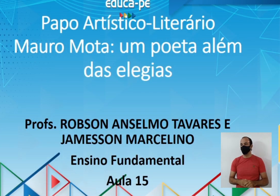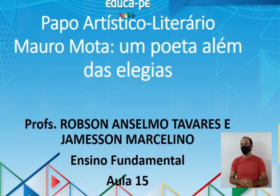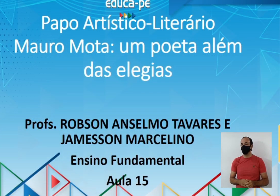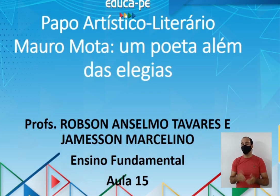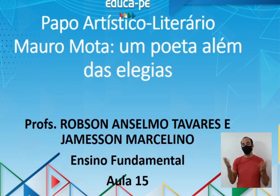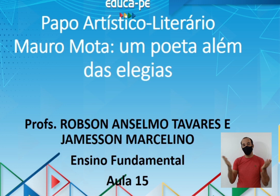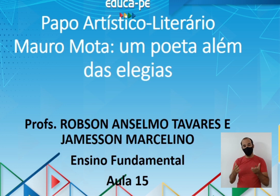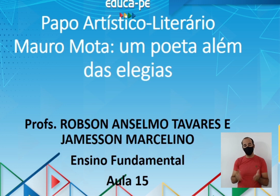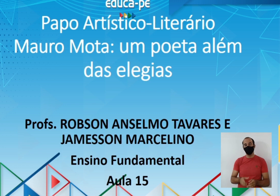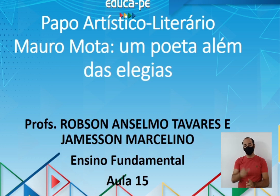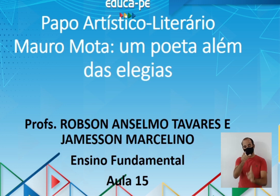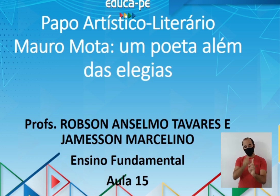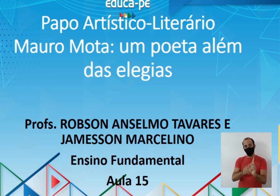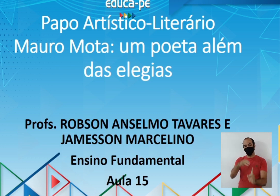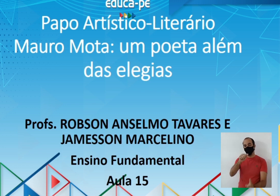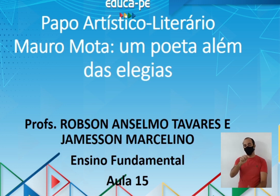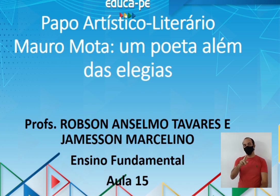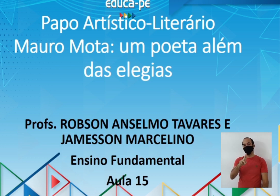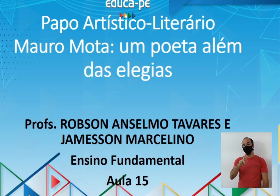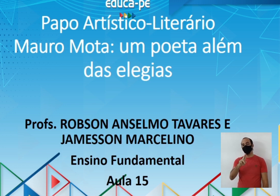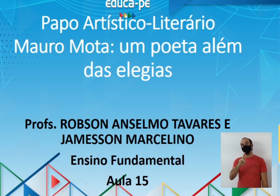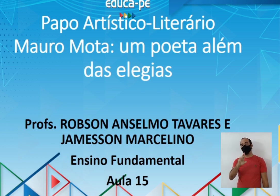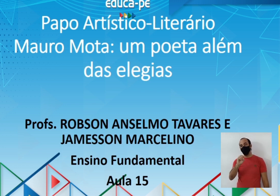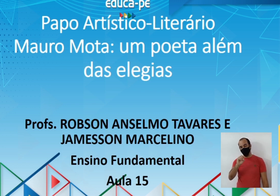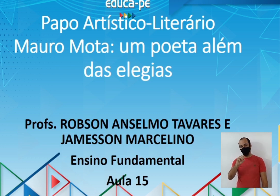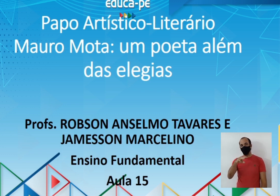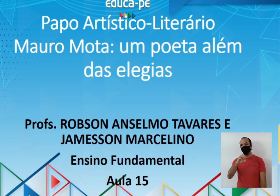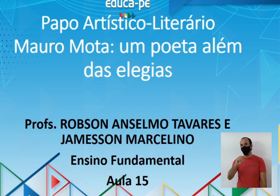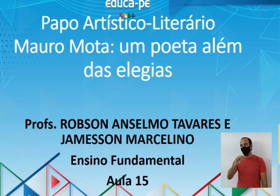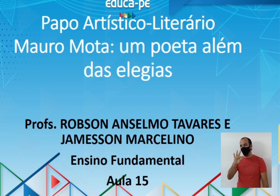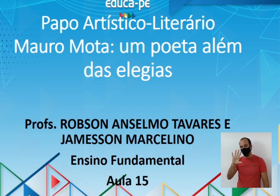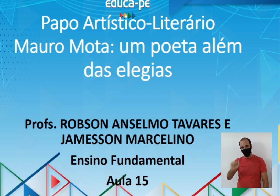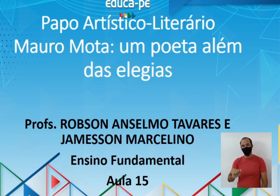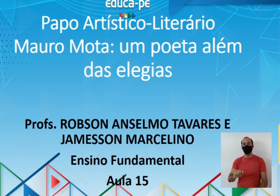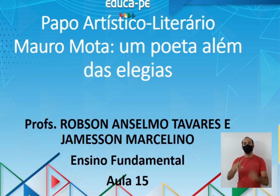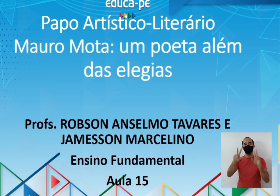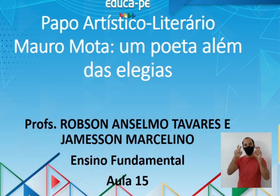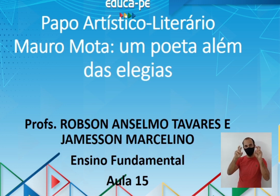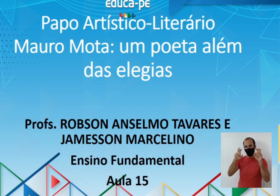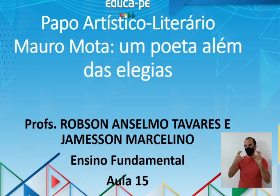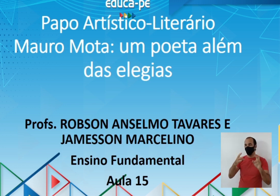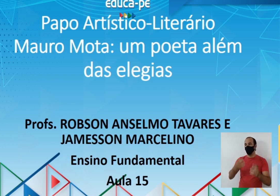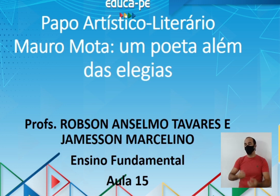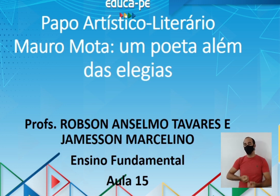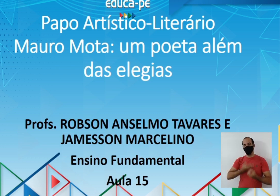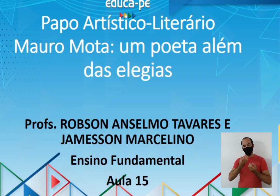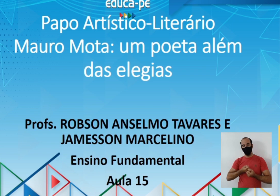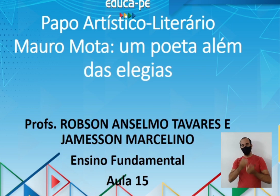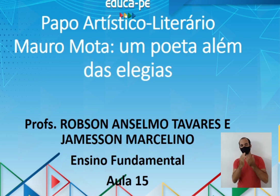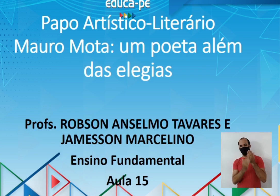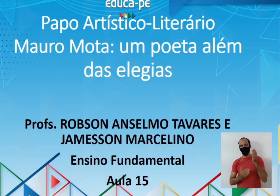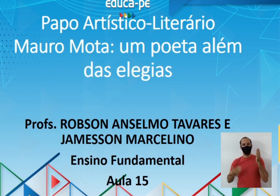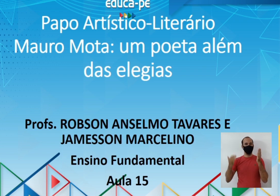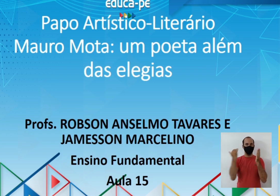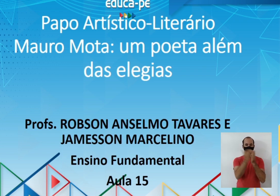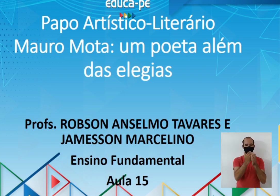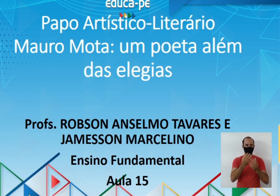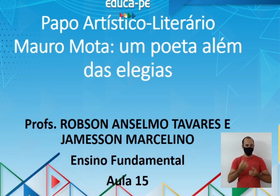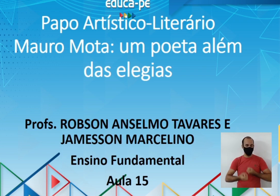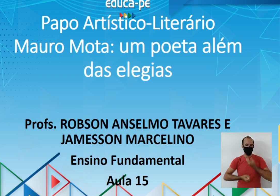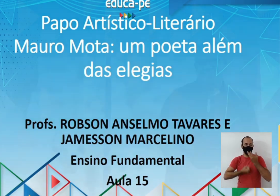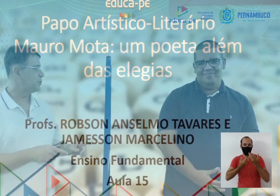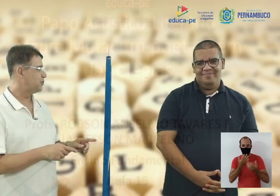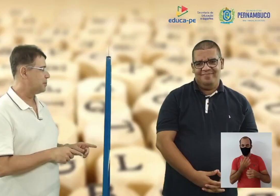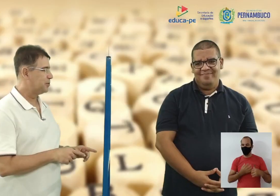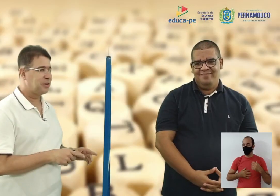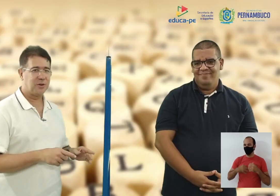falar hoje sobre Mauro Mota e a gente deu o título desse papo, Mauro Mota, um poeta além das elegias.